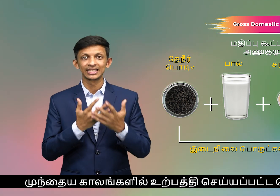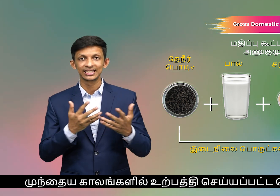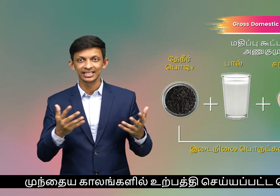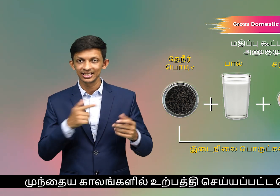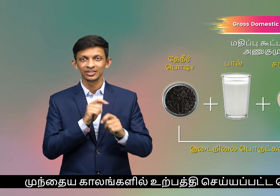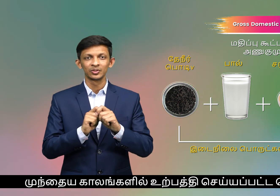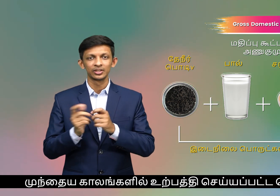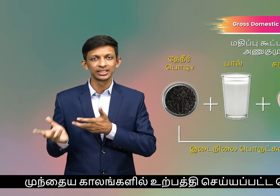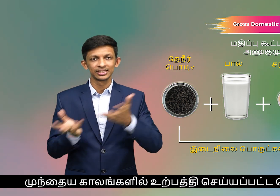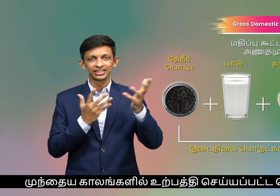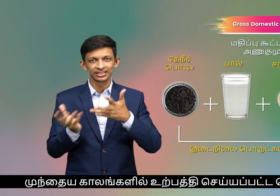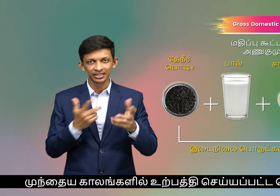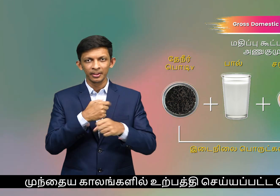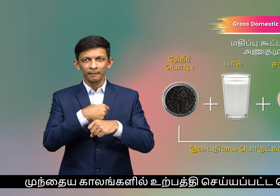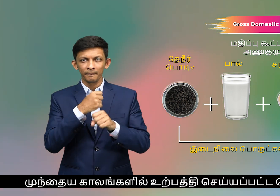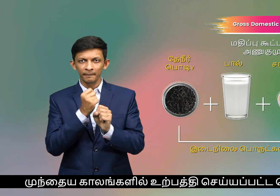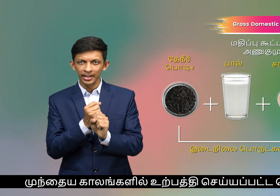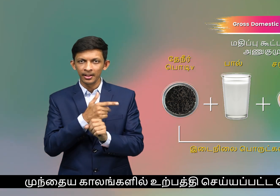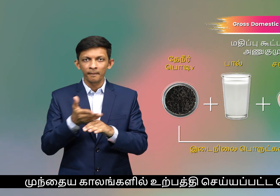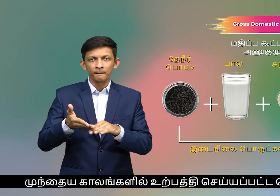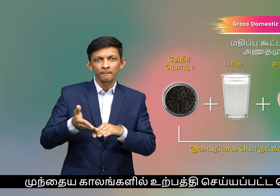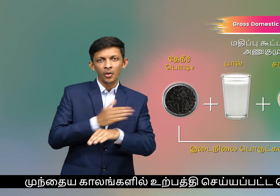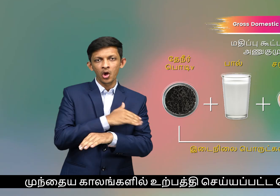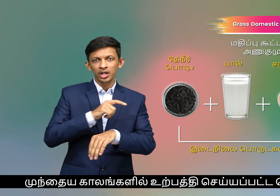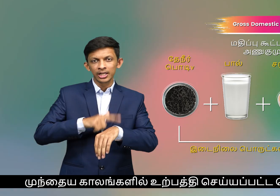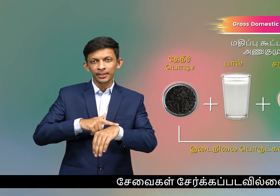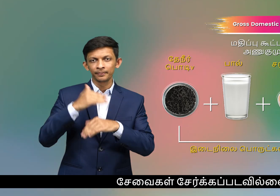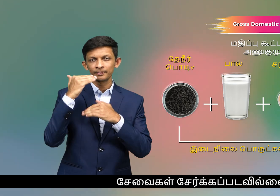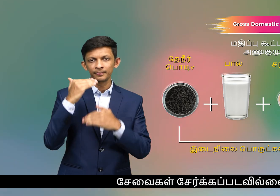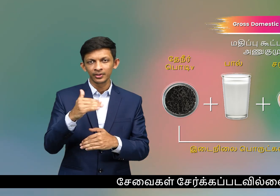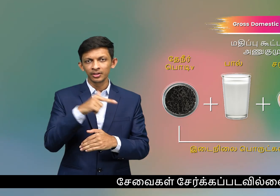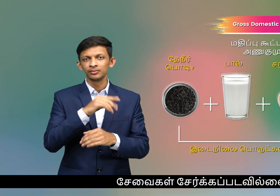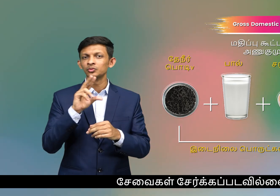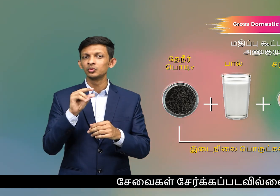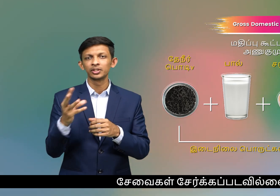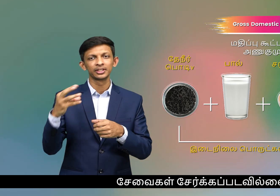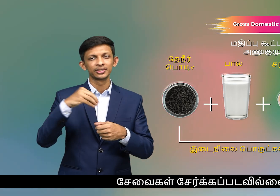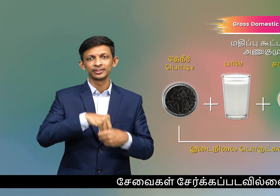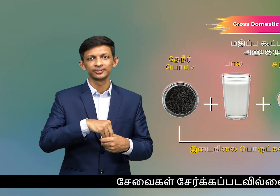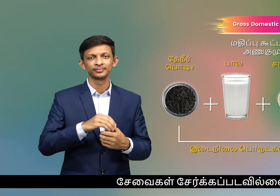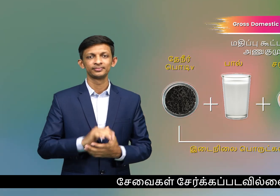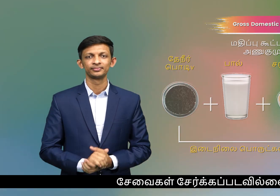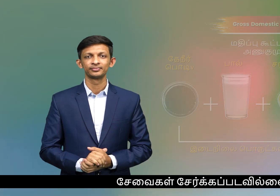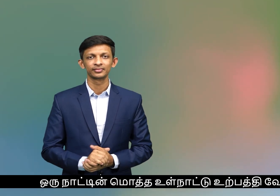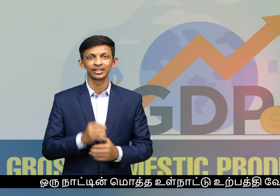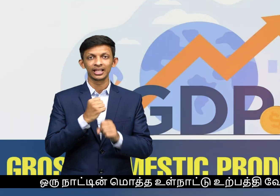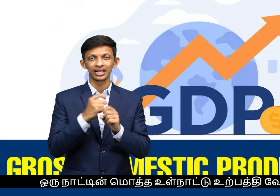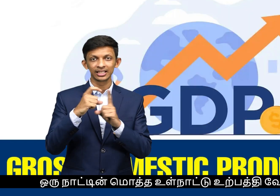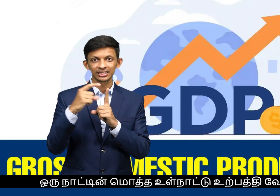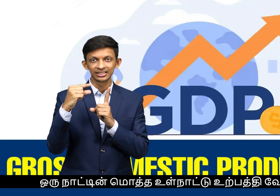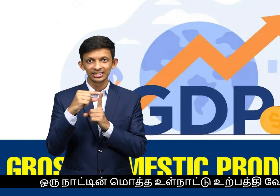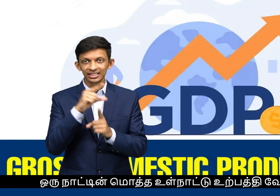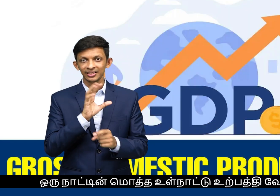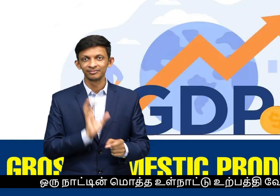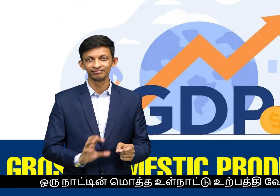முந்தைய காலங்களில் உற்பத்தி செய்யப்பட்ட பொருட்கள் மற்றும் சேவைகள் சேர்க்கப்படவில்லை. ஒரு